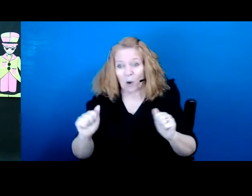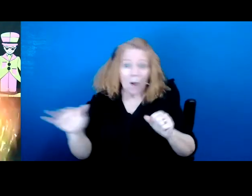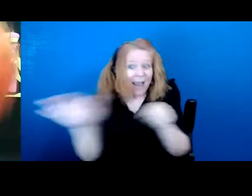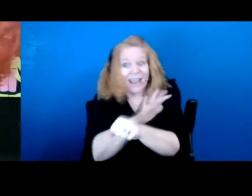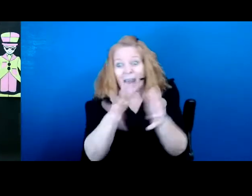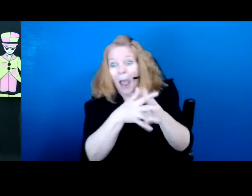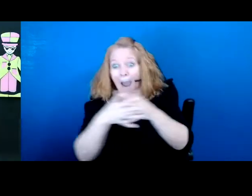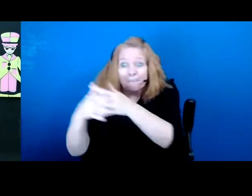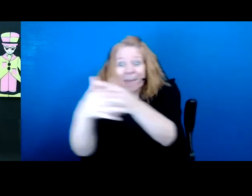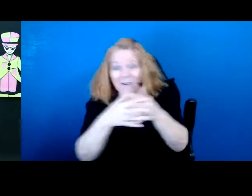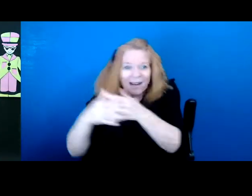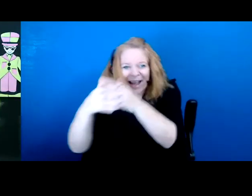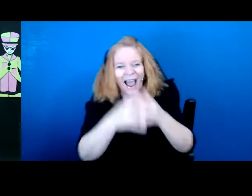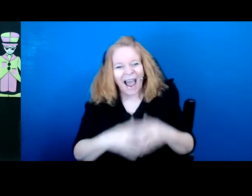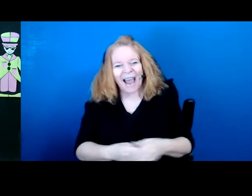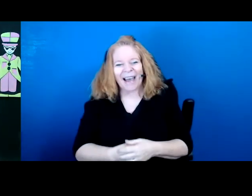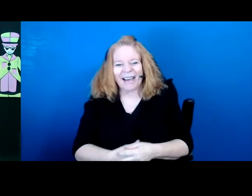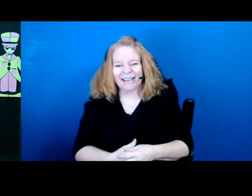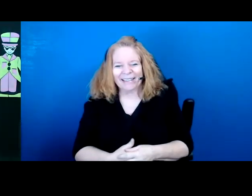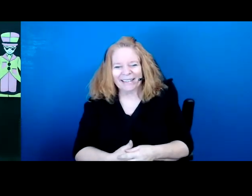bienvenidos al mejor